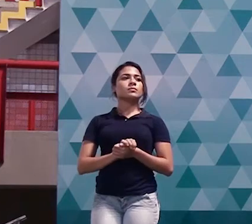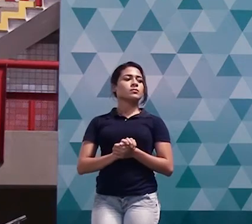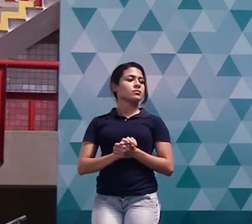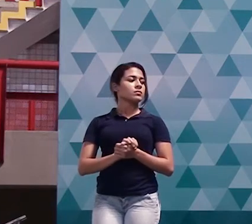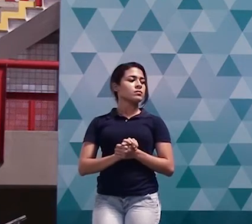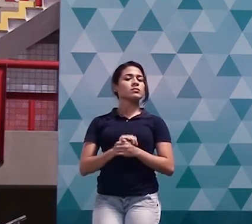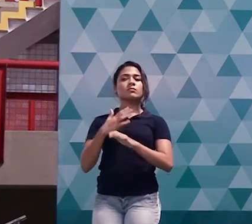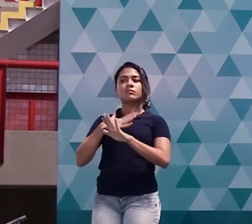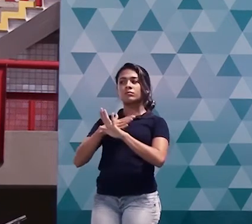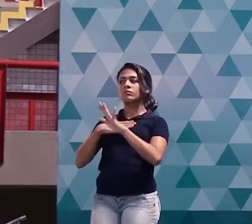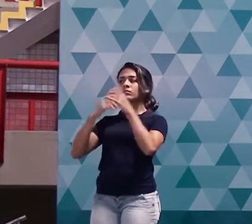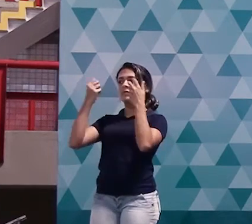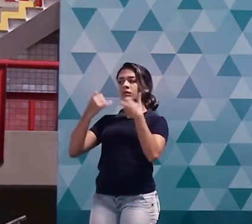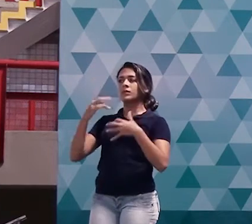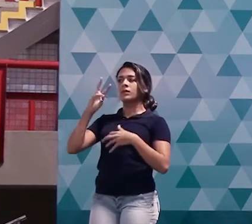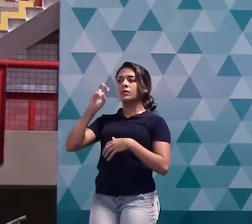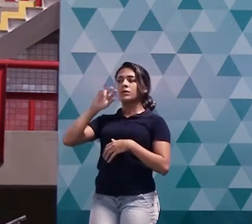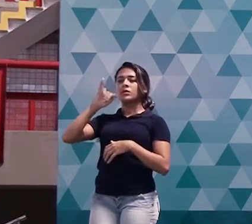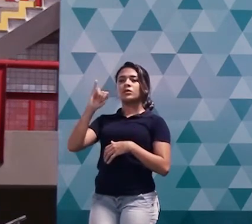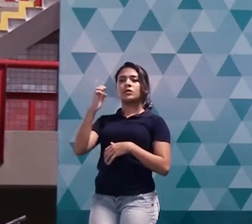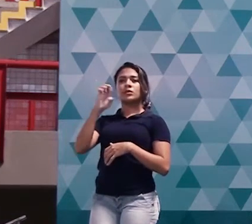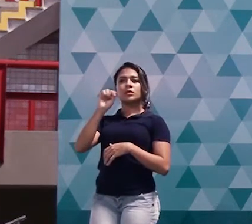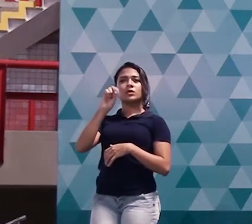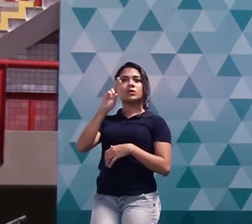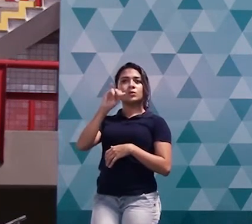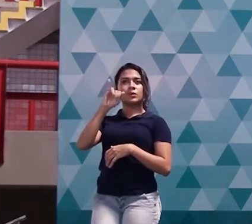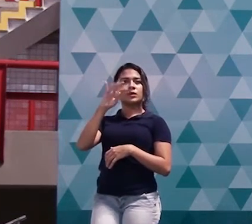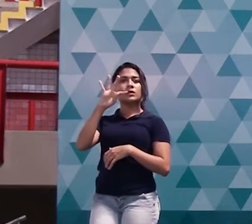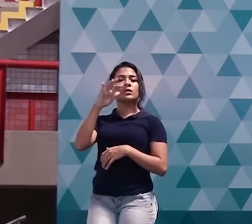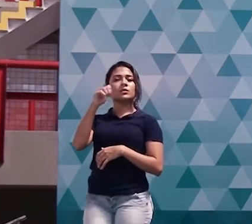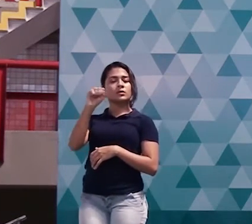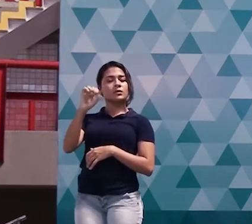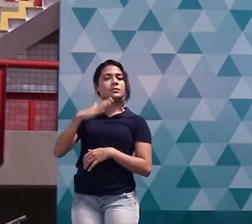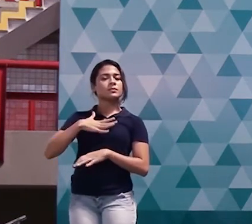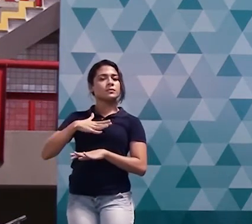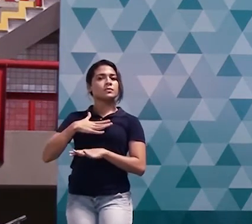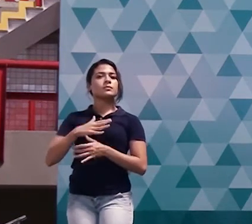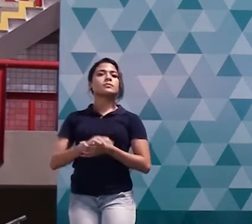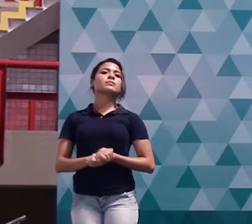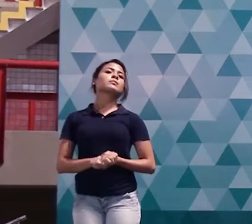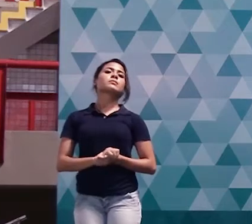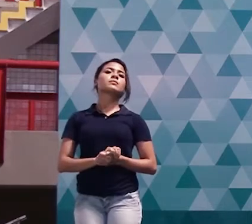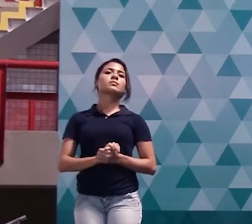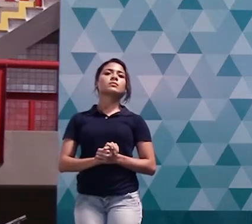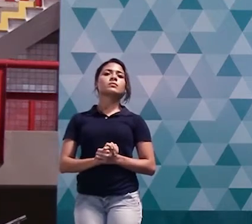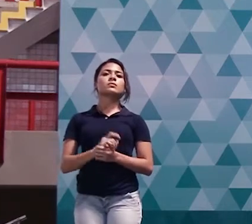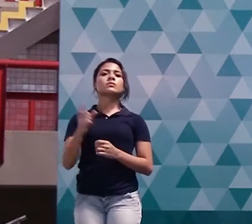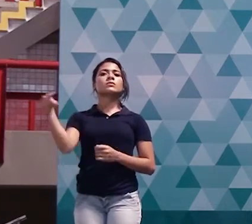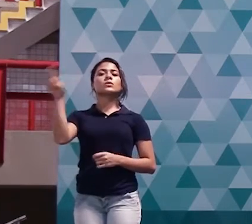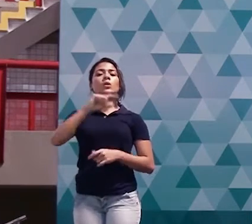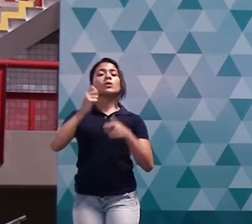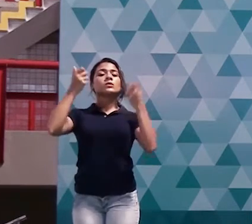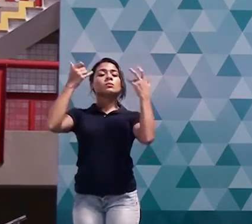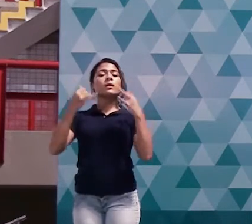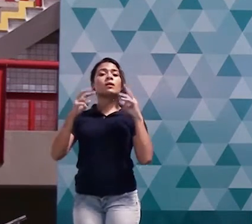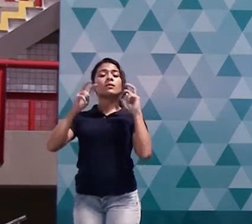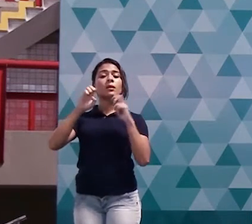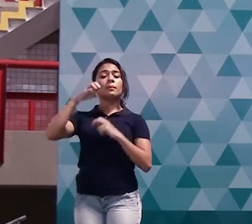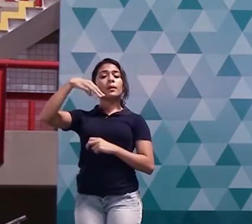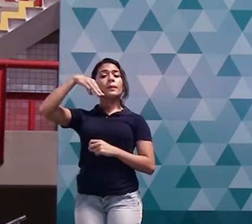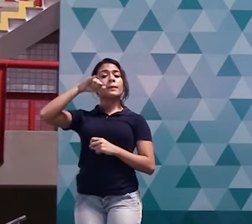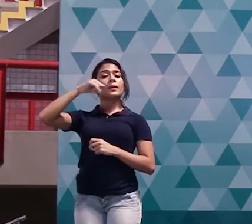falo já dos jesuítas, viu meu amor? Só um instantinho. Quando falarmos sobre mineração,